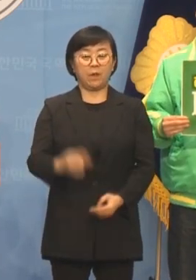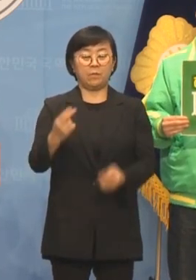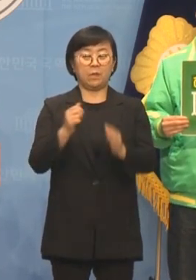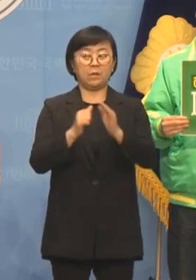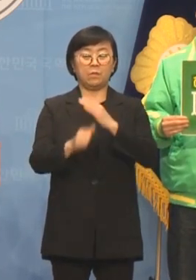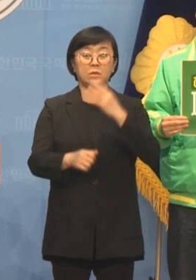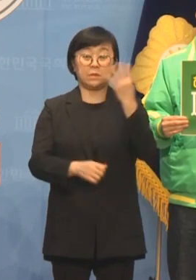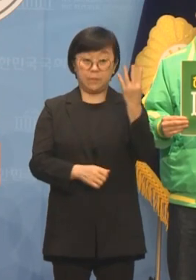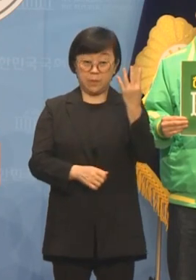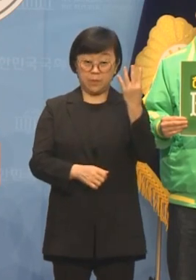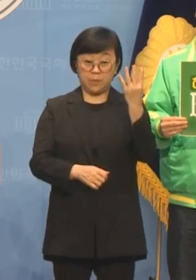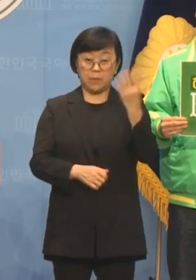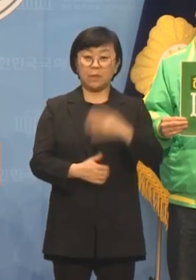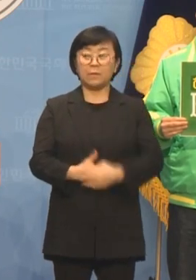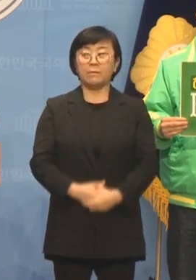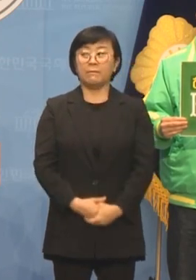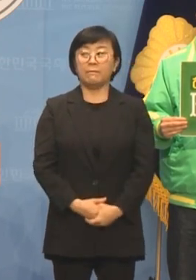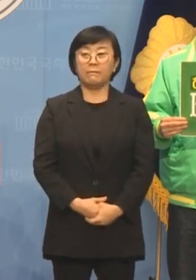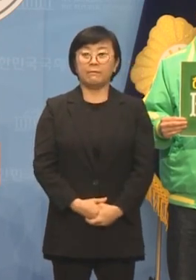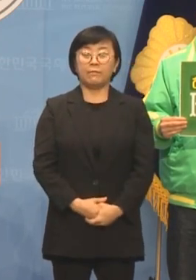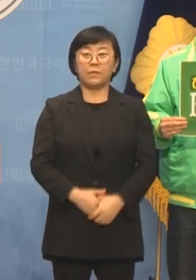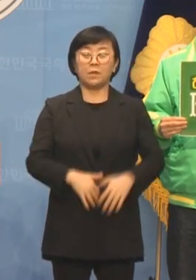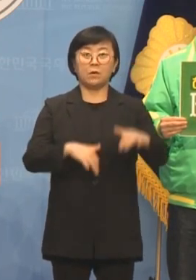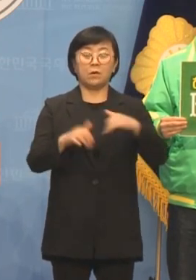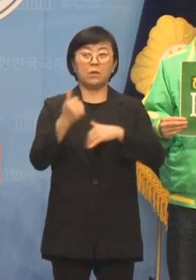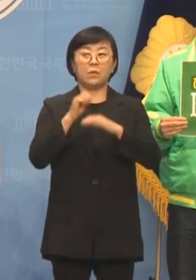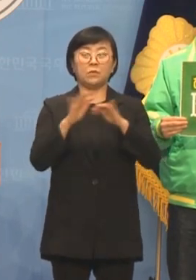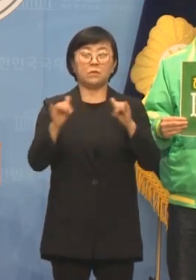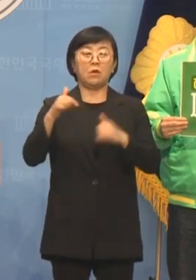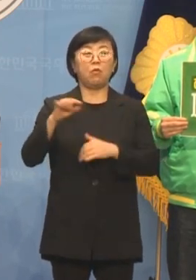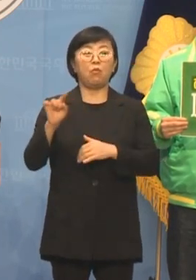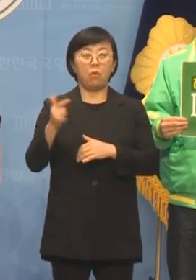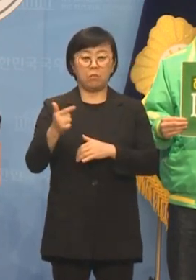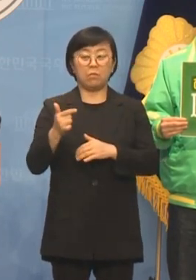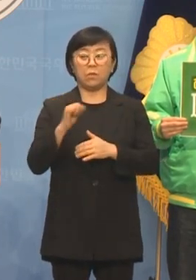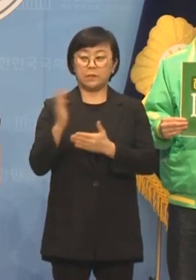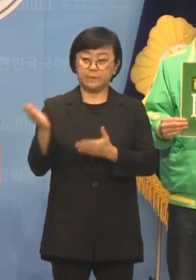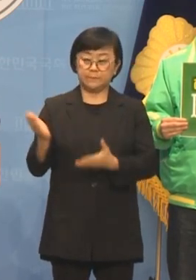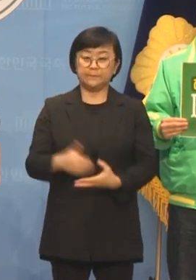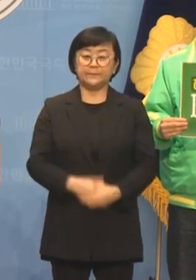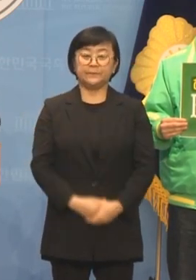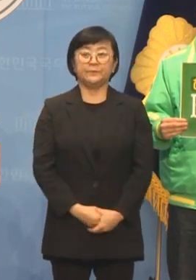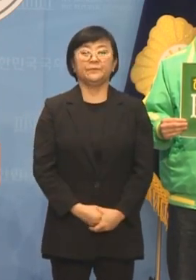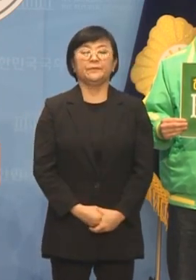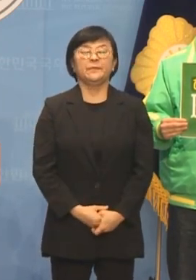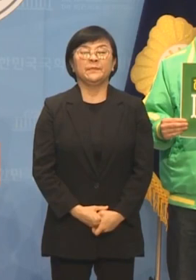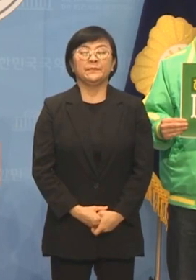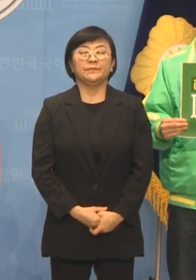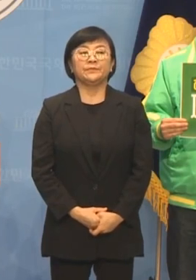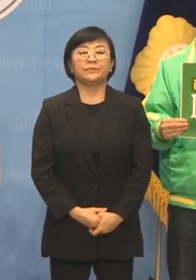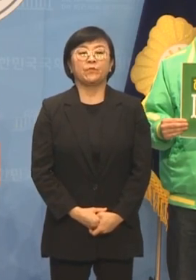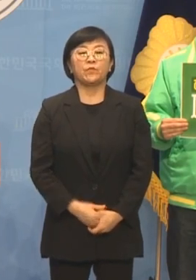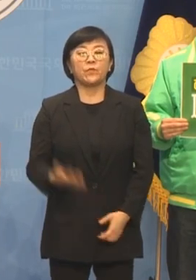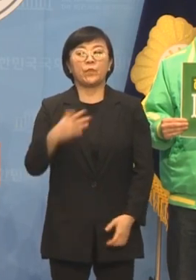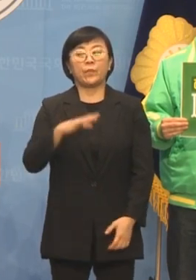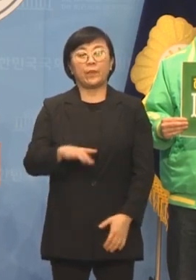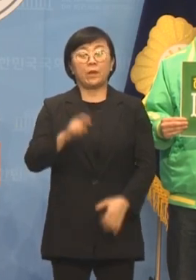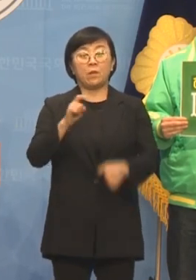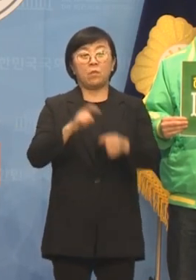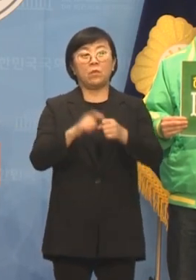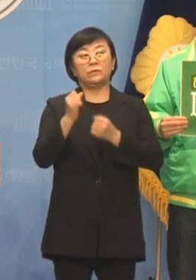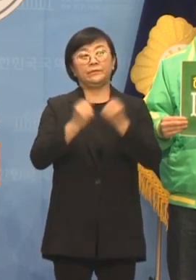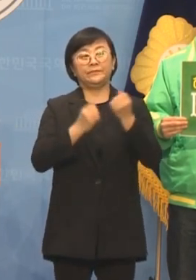4번이 되실 거라고 보이는데요네 거리의 변호사 우리 권영국 변호사 함께 하셨습니다네 그 제가 먼저 취재